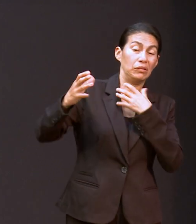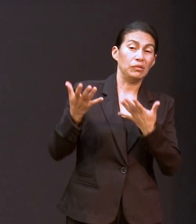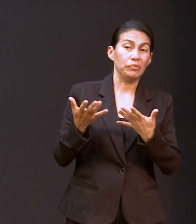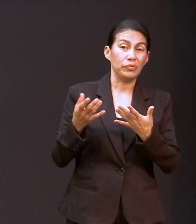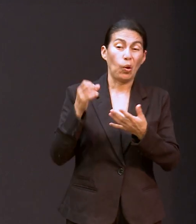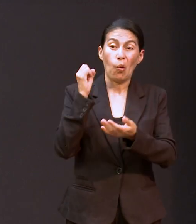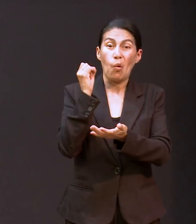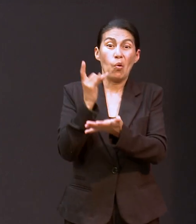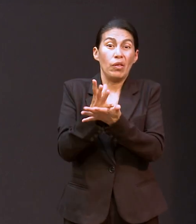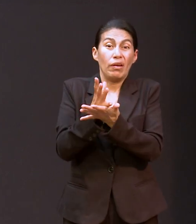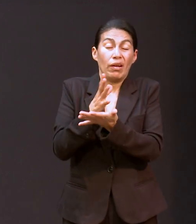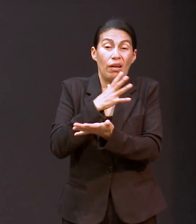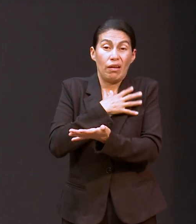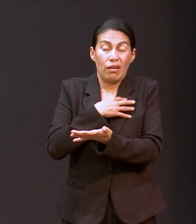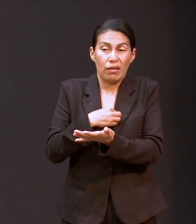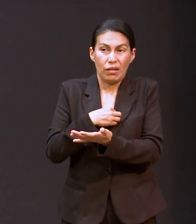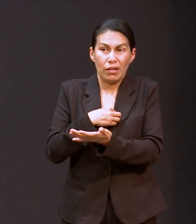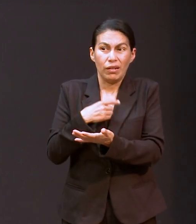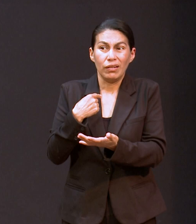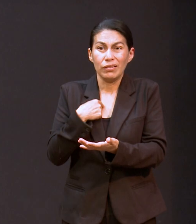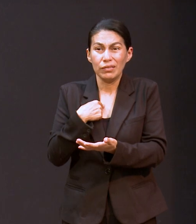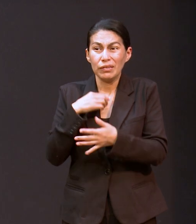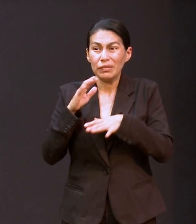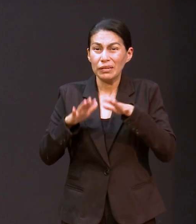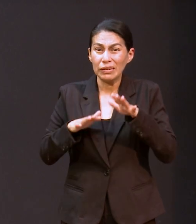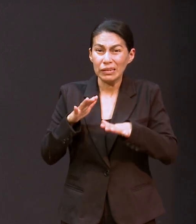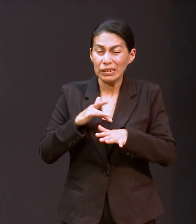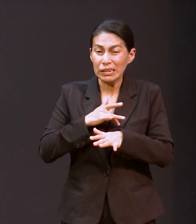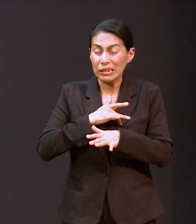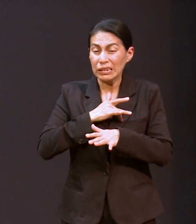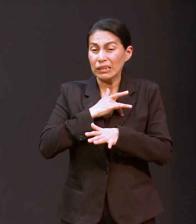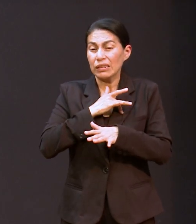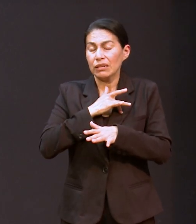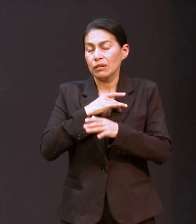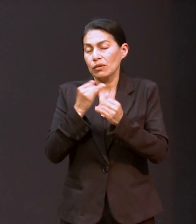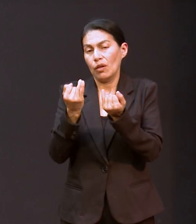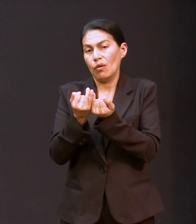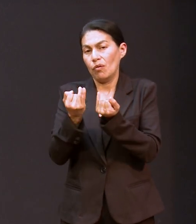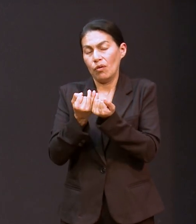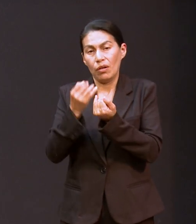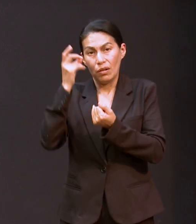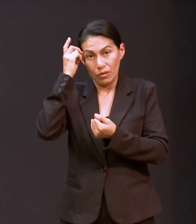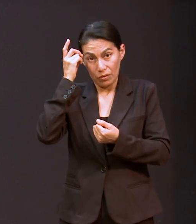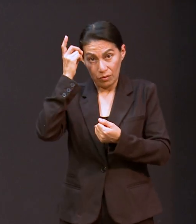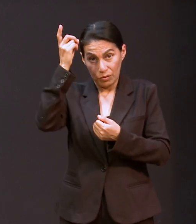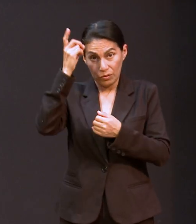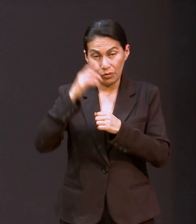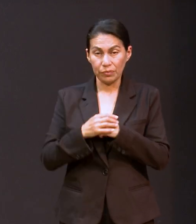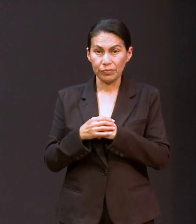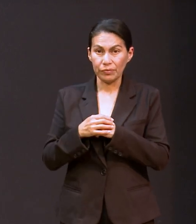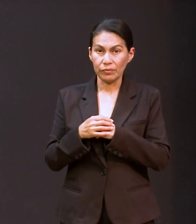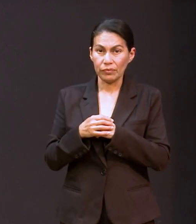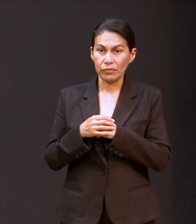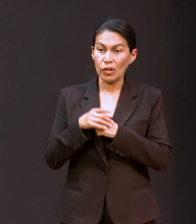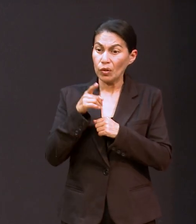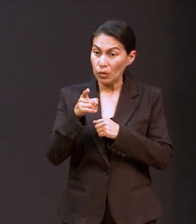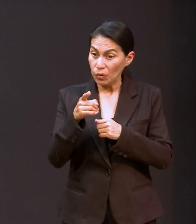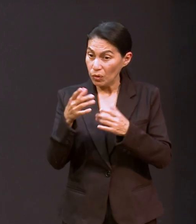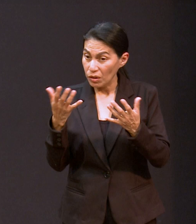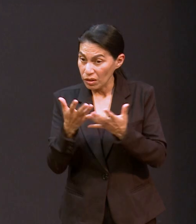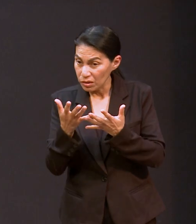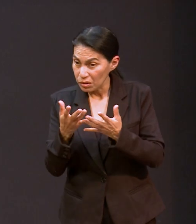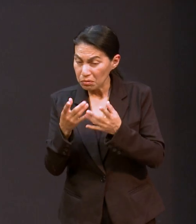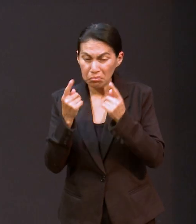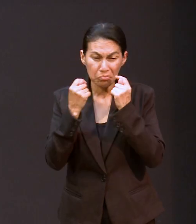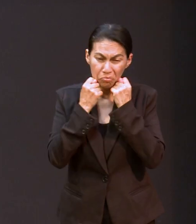como es la única hija que tengo no tengo más y entonces yo lo siento de esa manera como Dios no importa